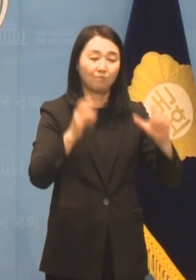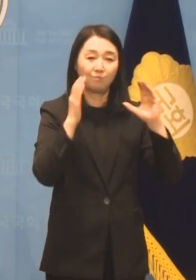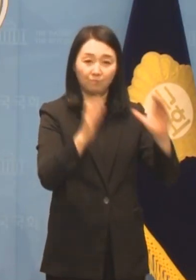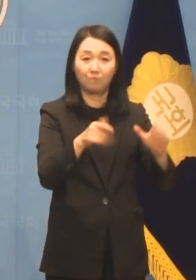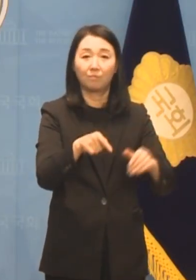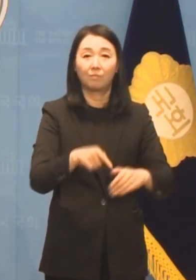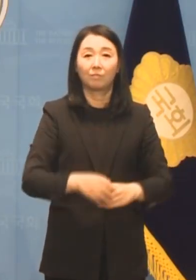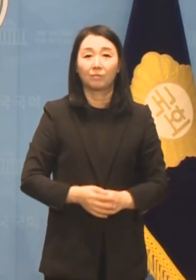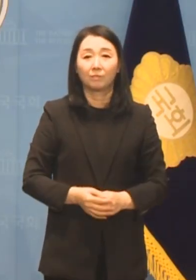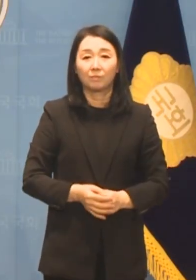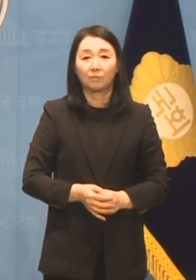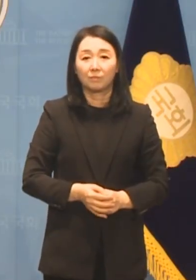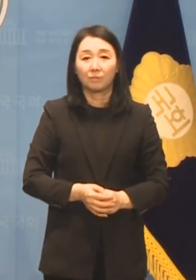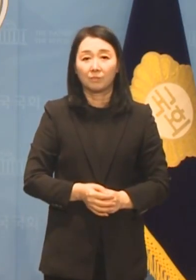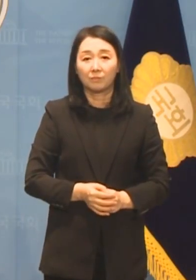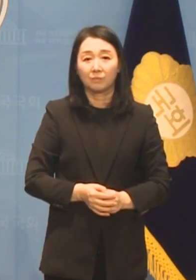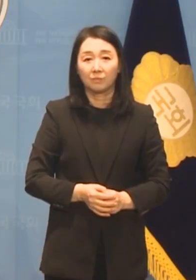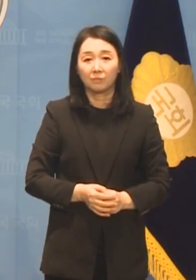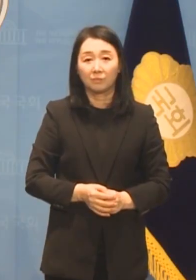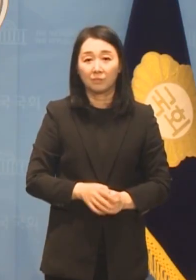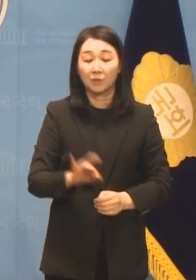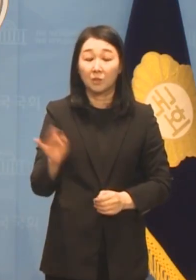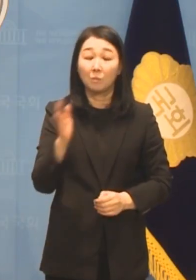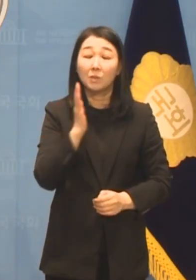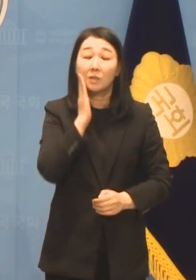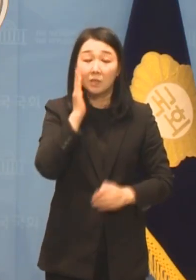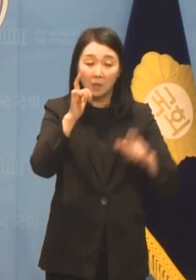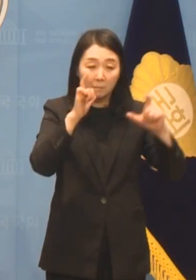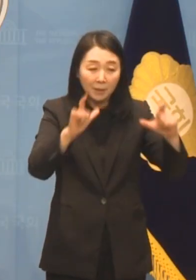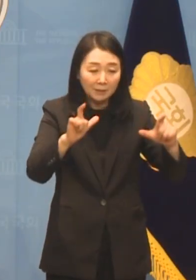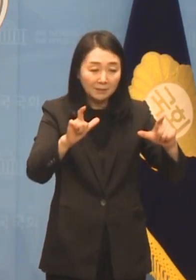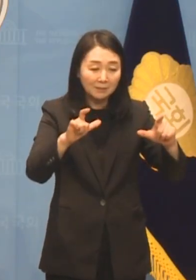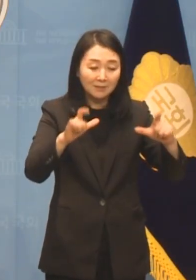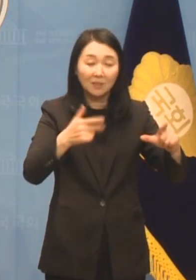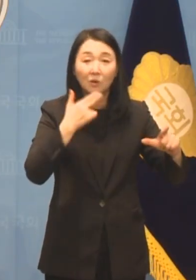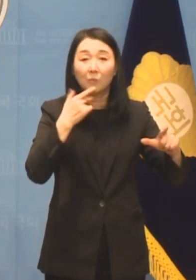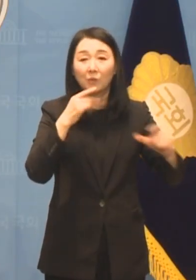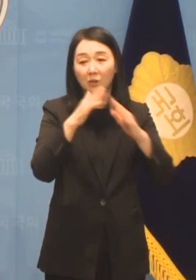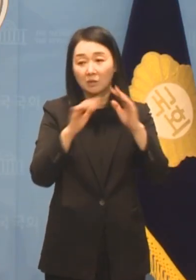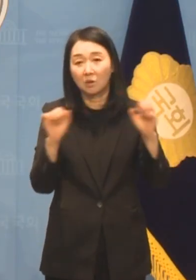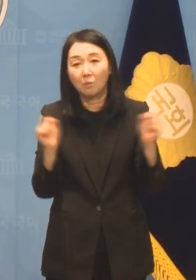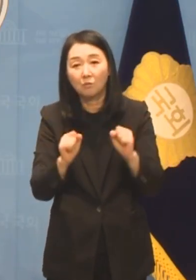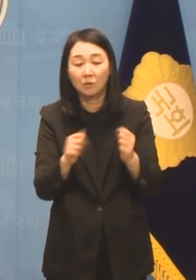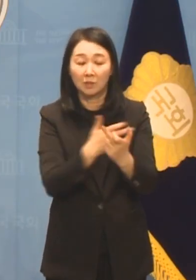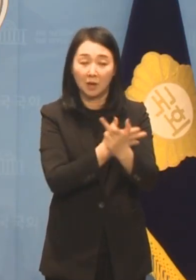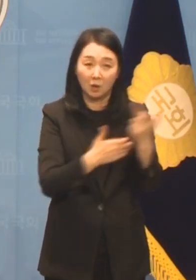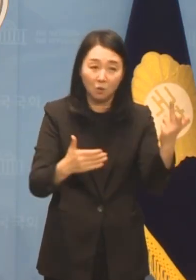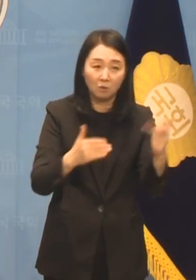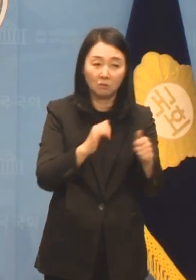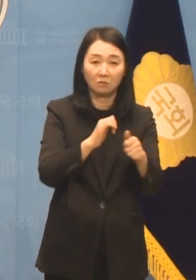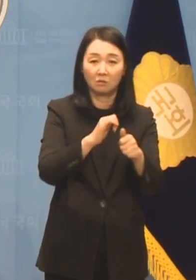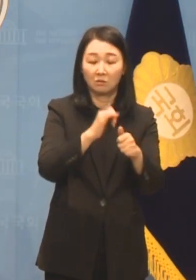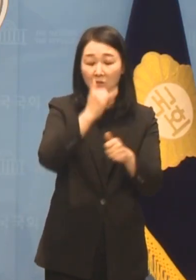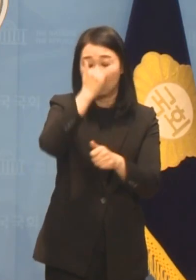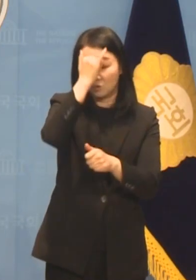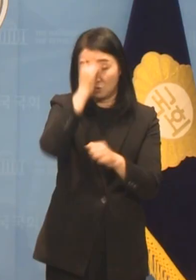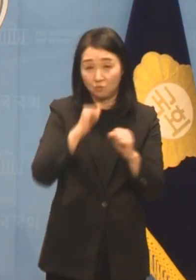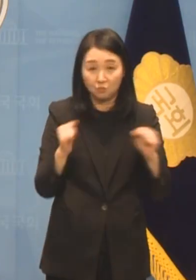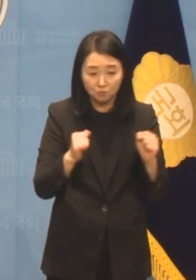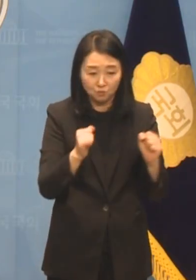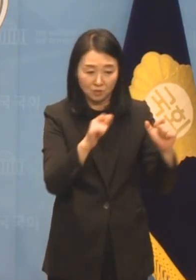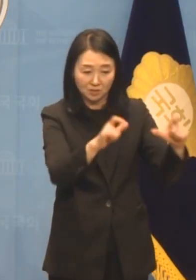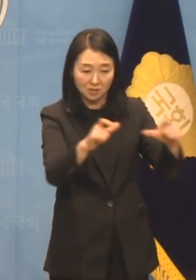있습니다. 반면 애초 그린벨트가 없던 전북, 강원, 충북 등은 이번